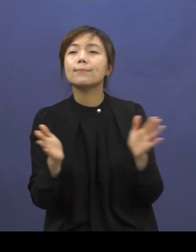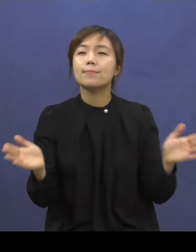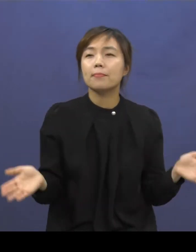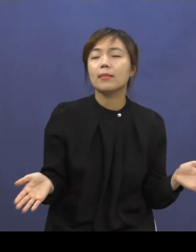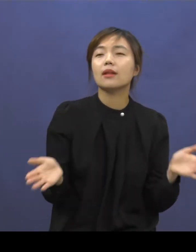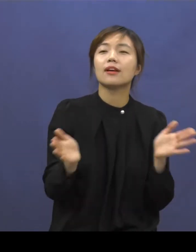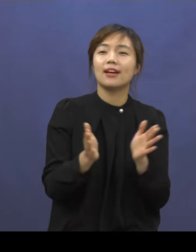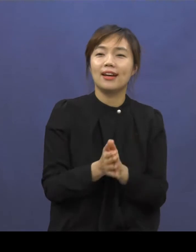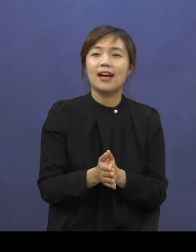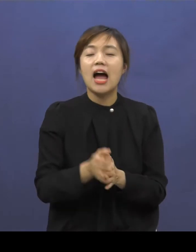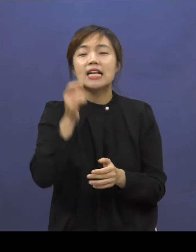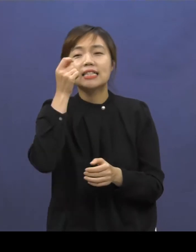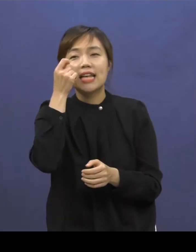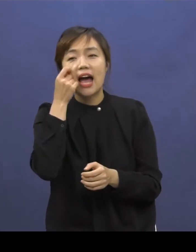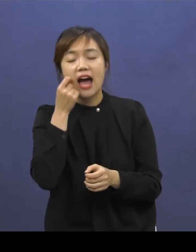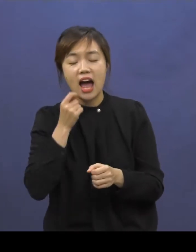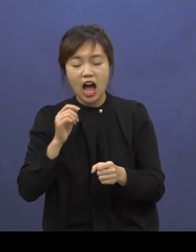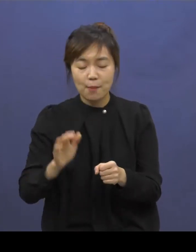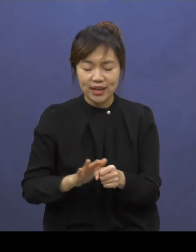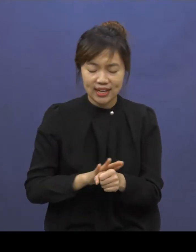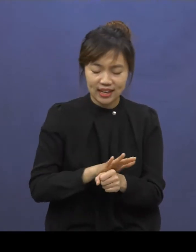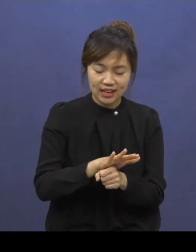자비와